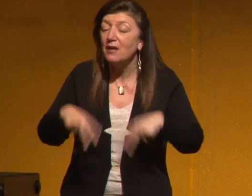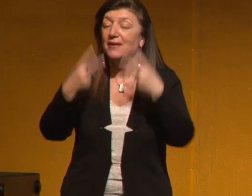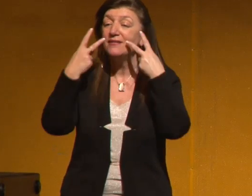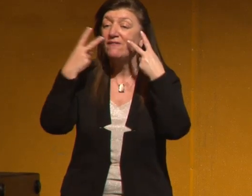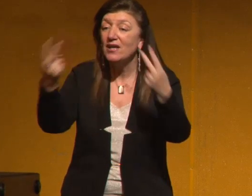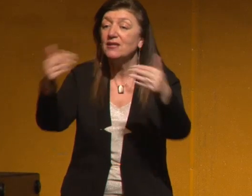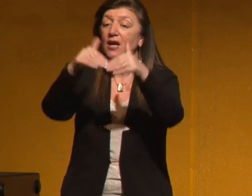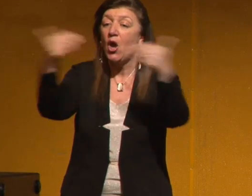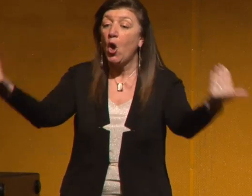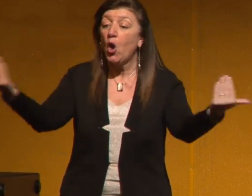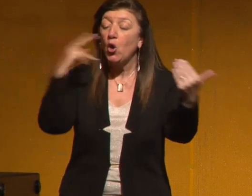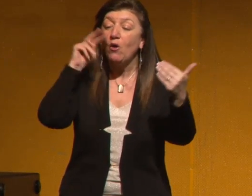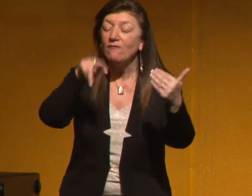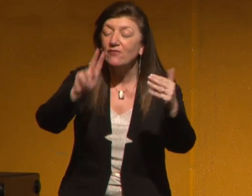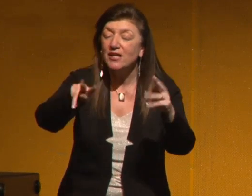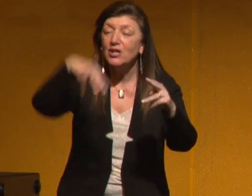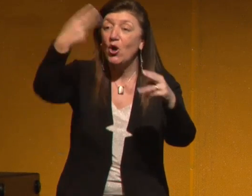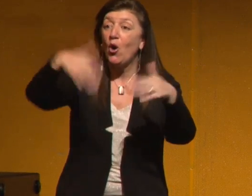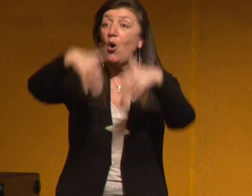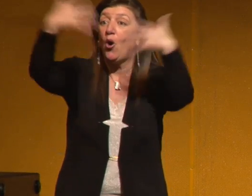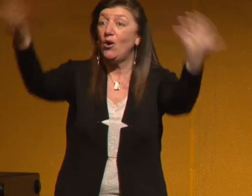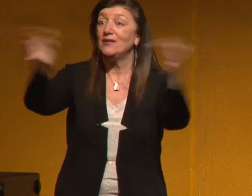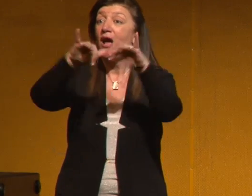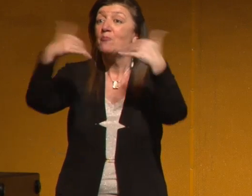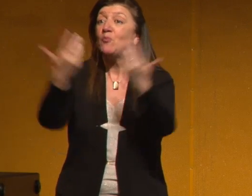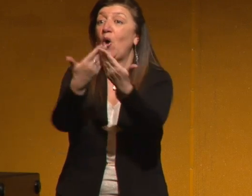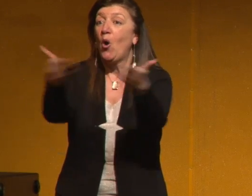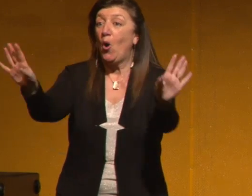apre noi stessi al mondo grazie di cuore